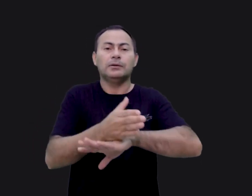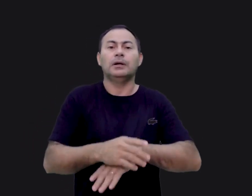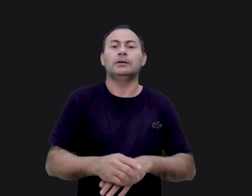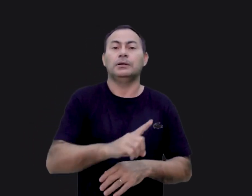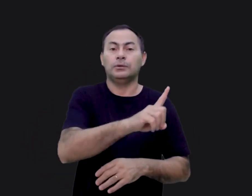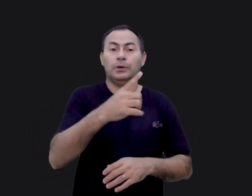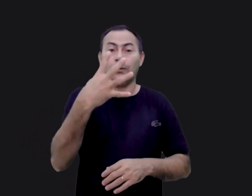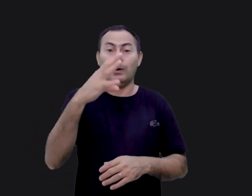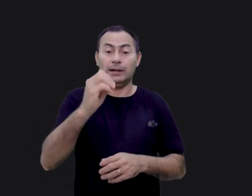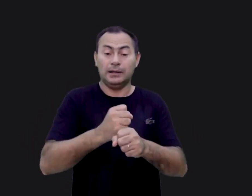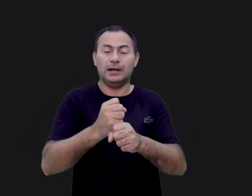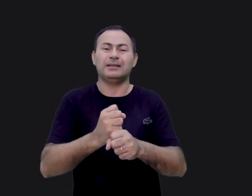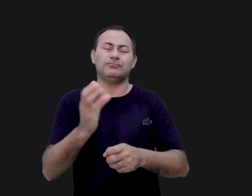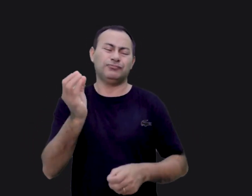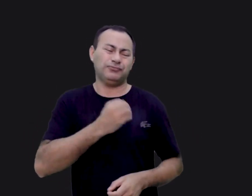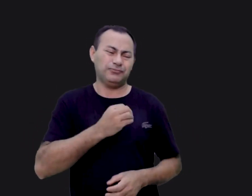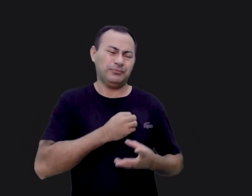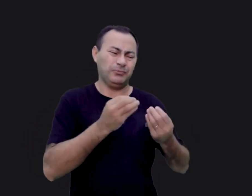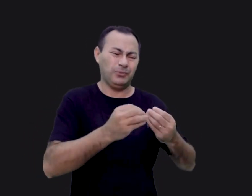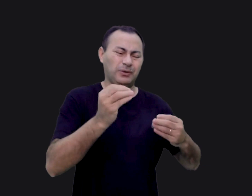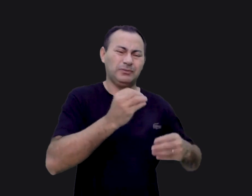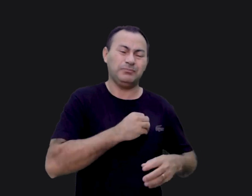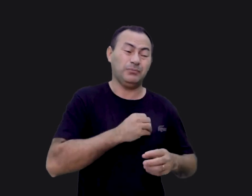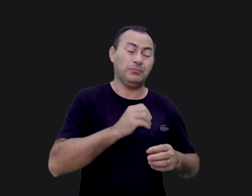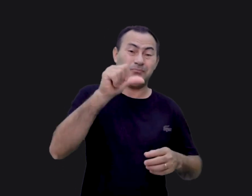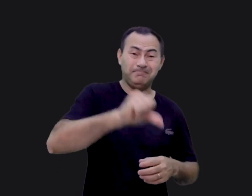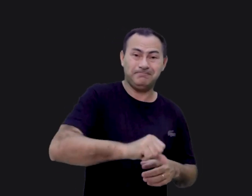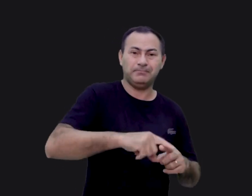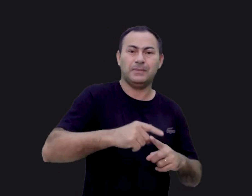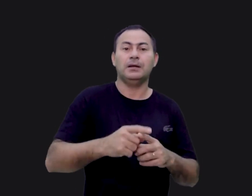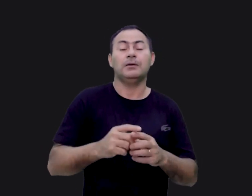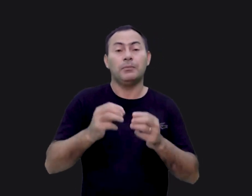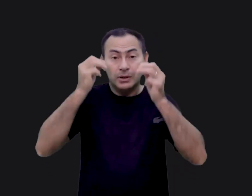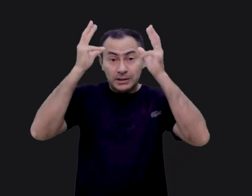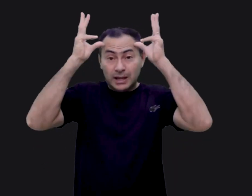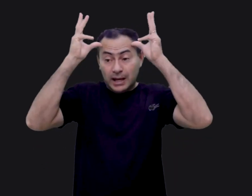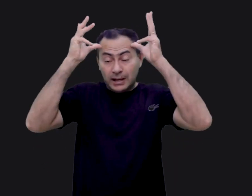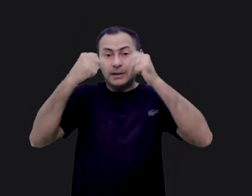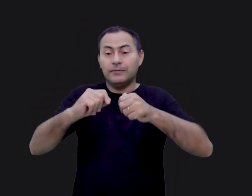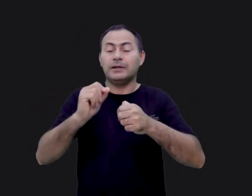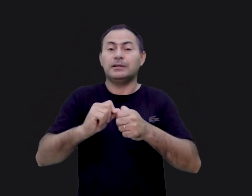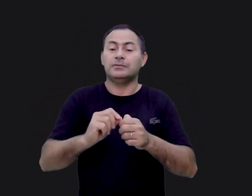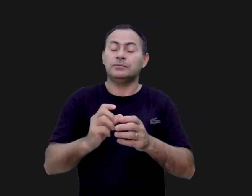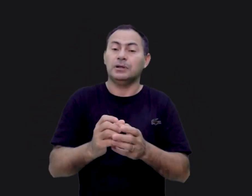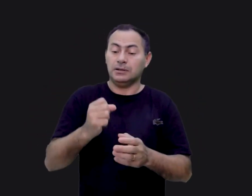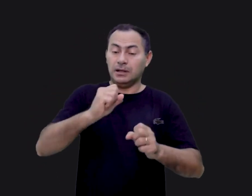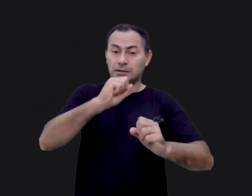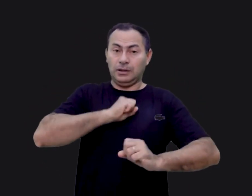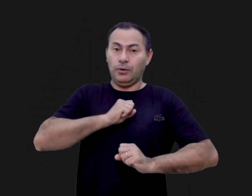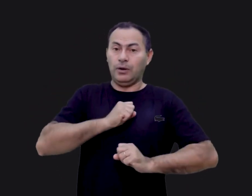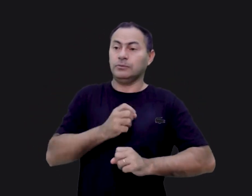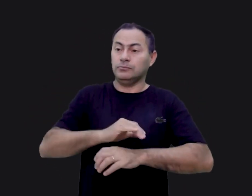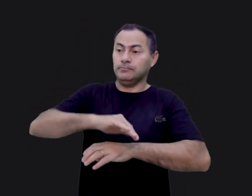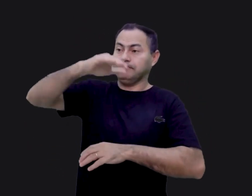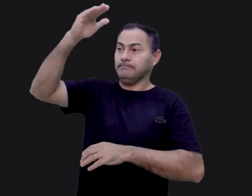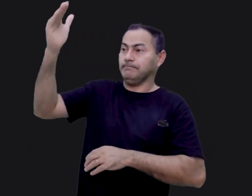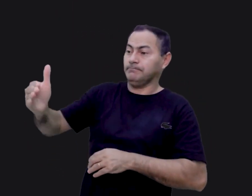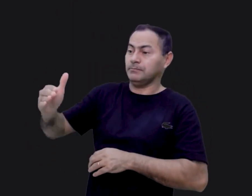pecados horríveis e Moisés teve que ser sacerdote e profeta. Moisés subiu o Monte Sinai como sacerdote e intercedeu por eles